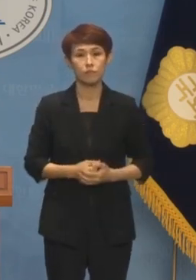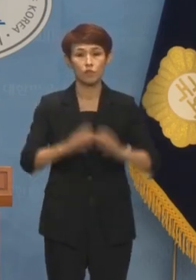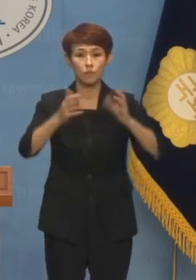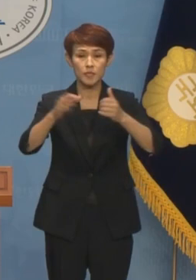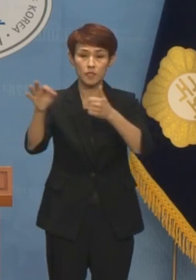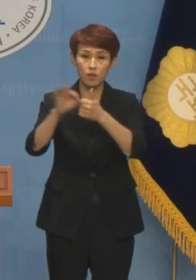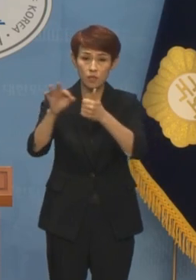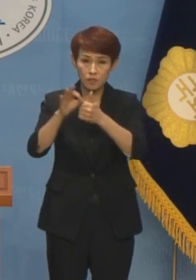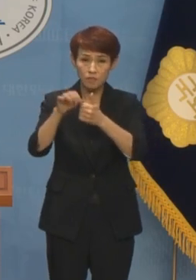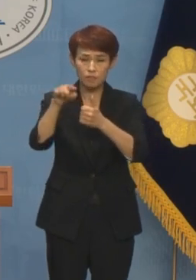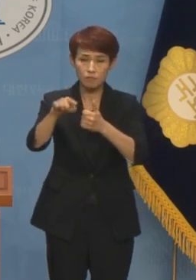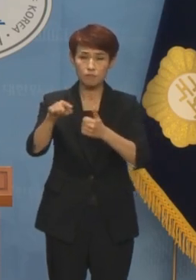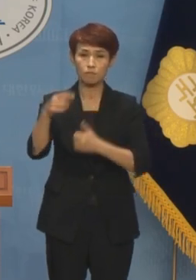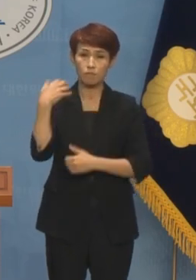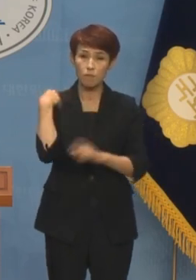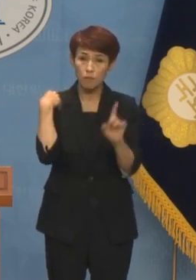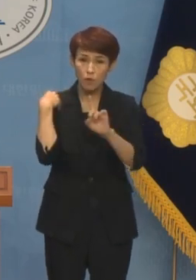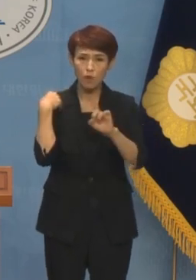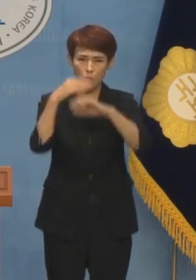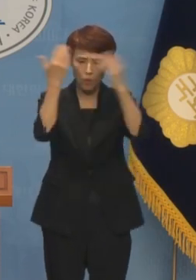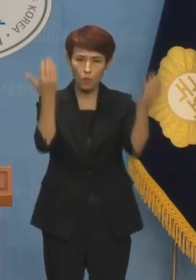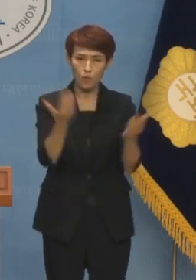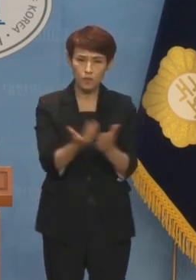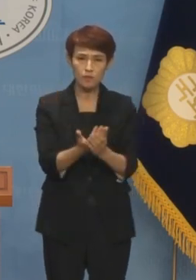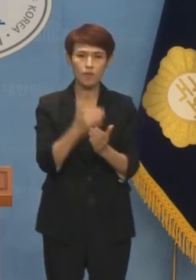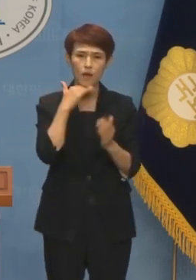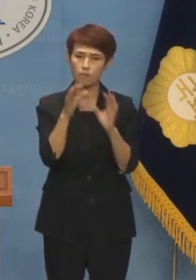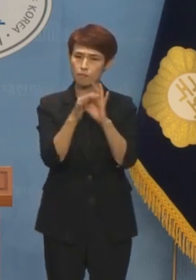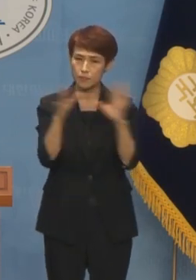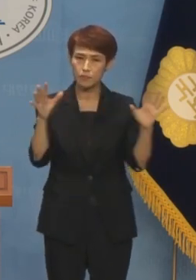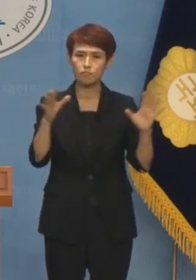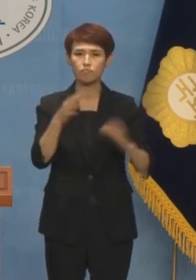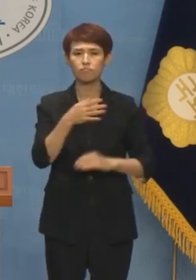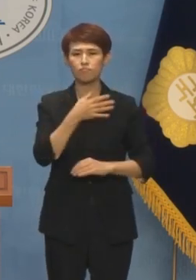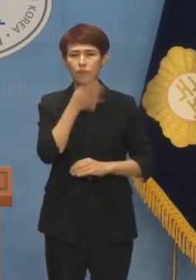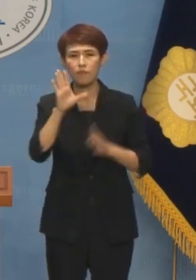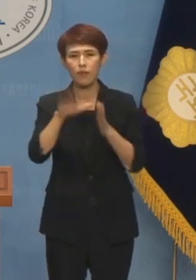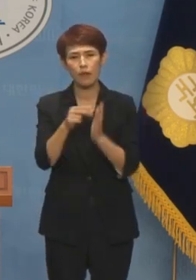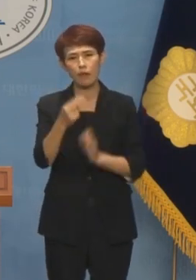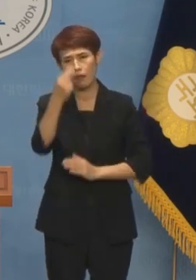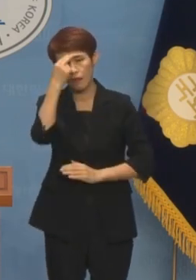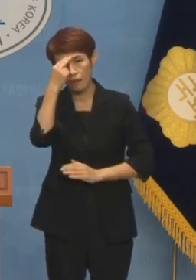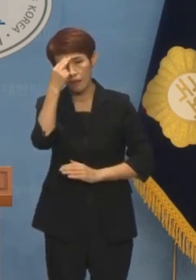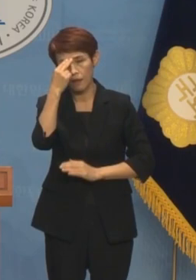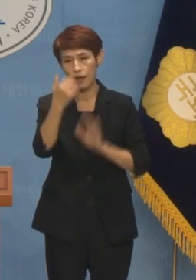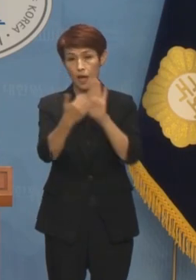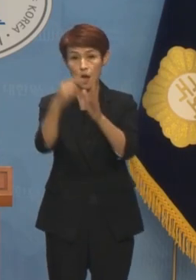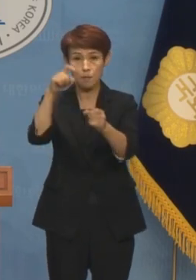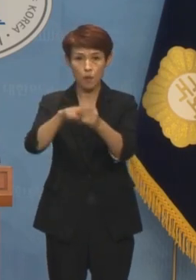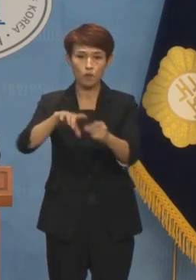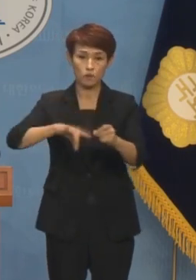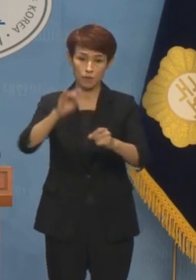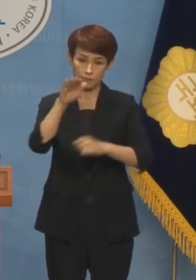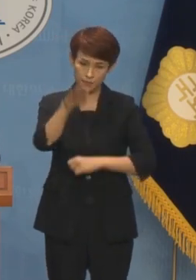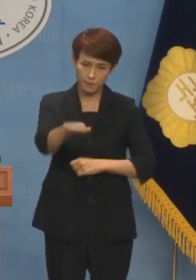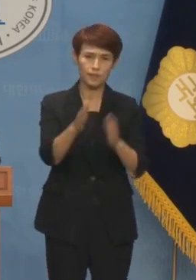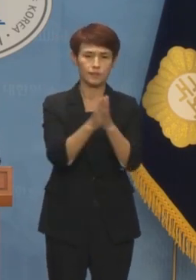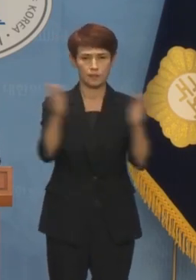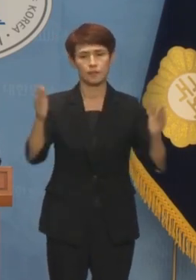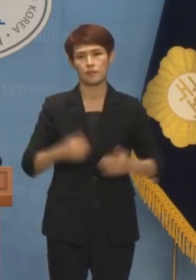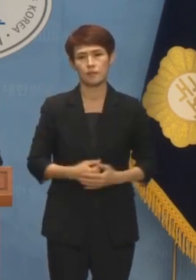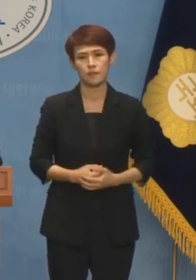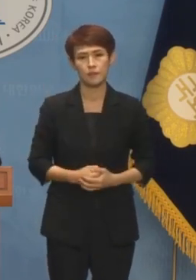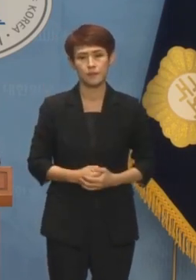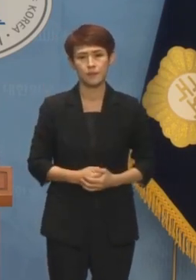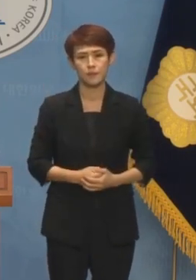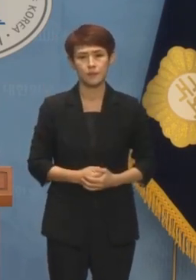국민연금 본연의 기능인 모든 세대의 노후 빈곤을 예방하기 위한 첫 단추가 시작됐습니다.